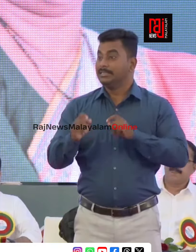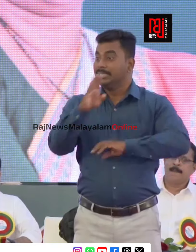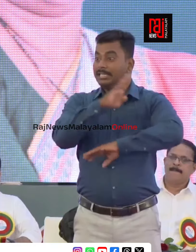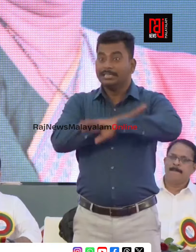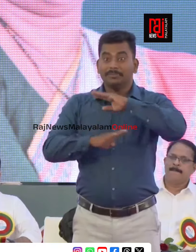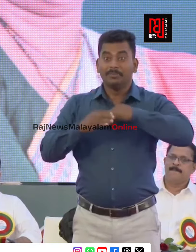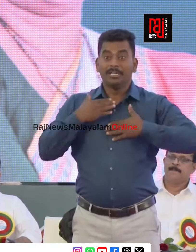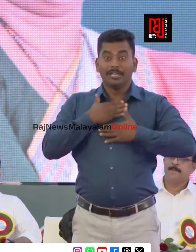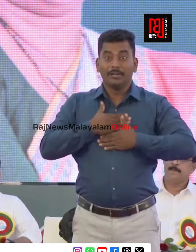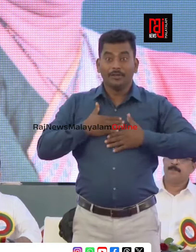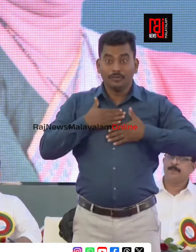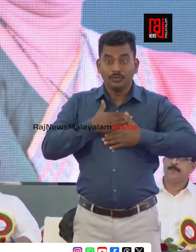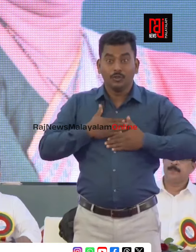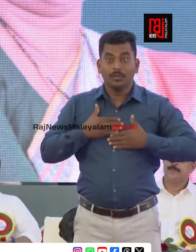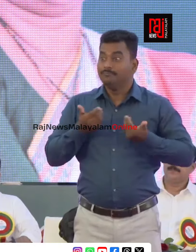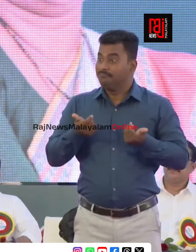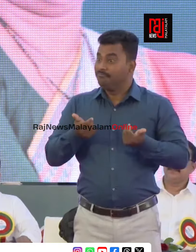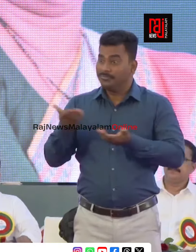വിനോദത്തിനുള്ള